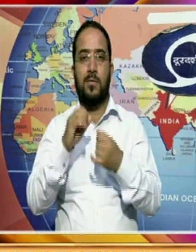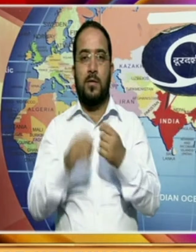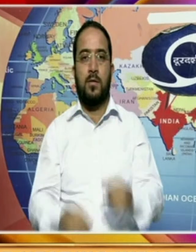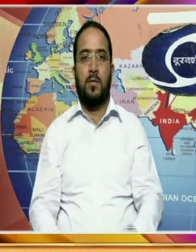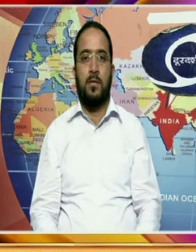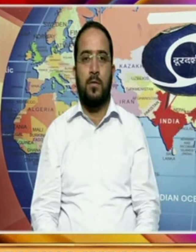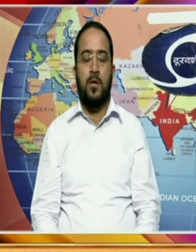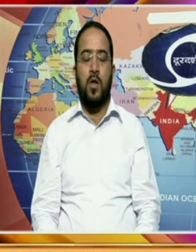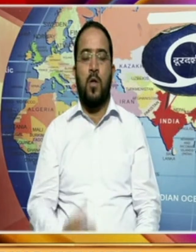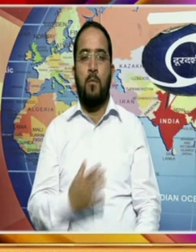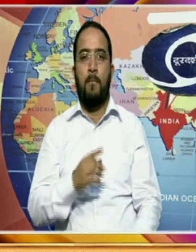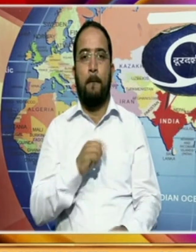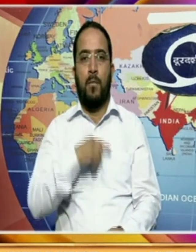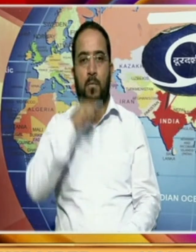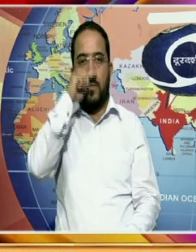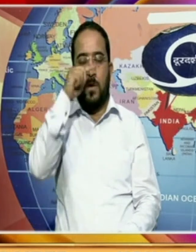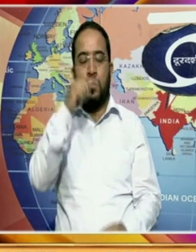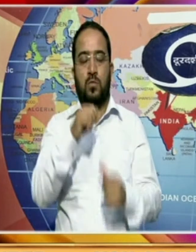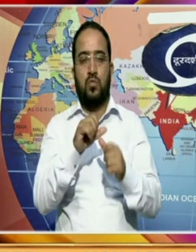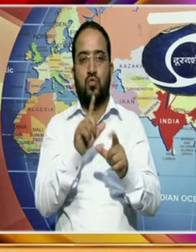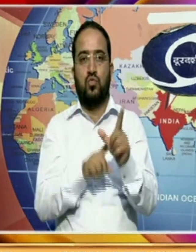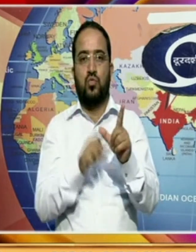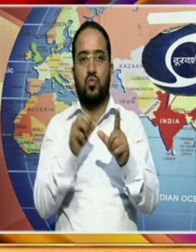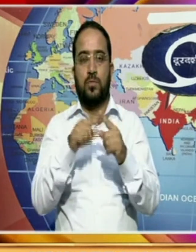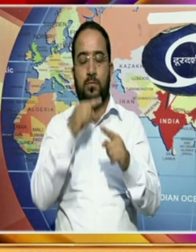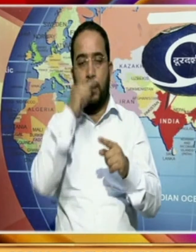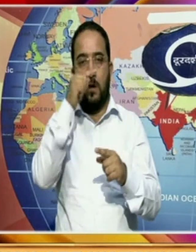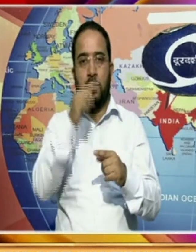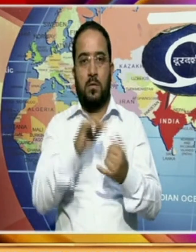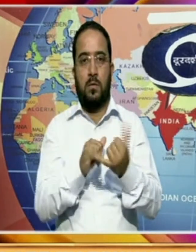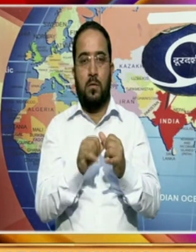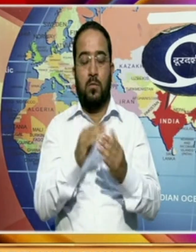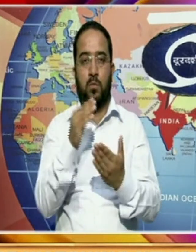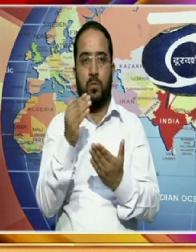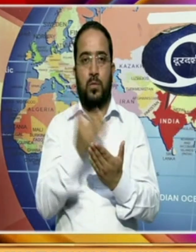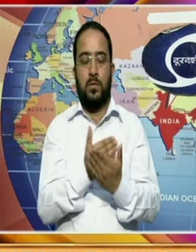माई यूथ प्राइड के तहत मुनक्कद की जा रही है।